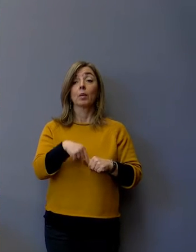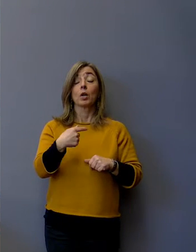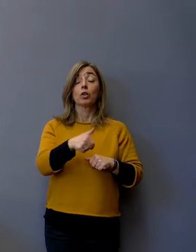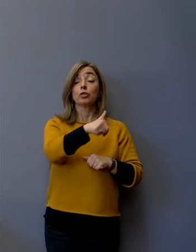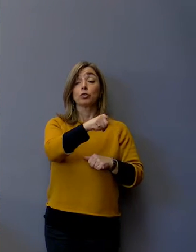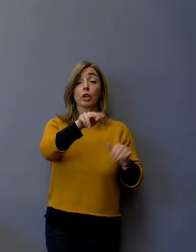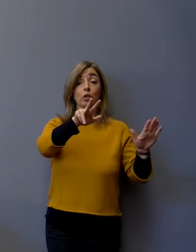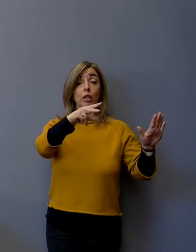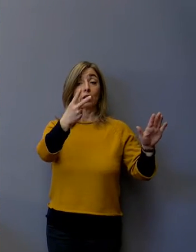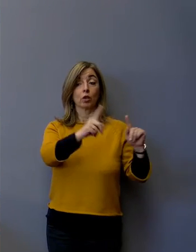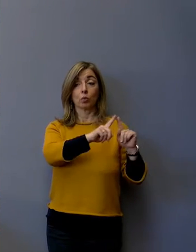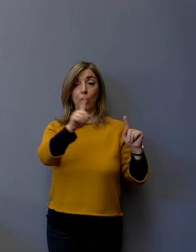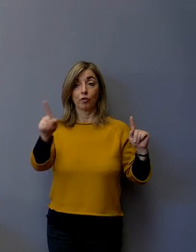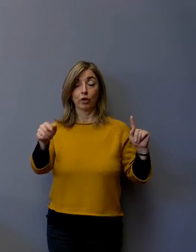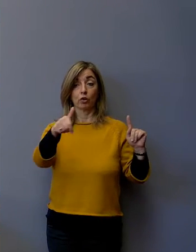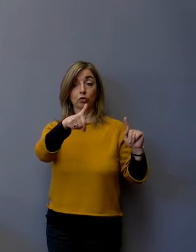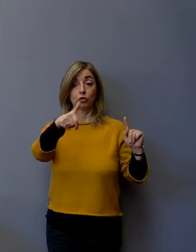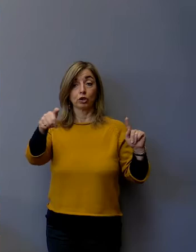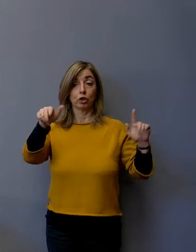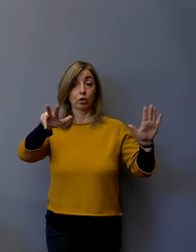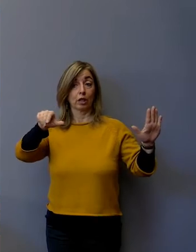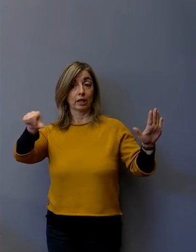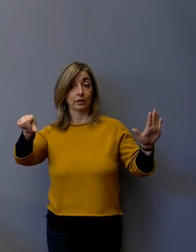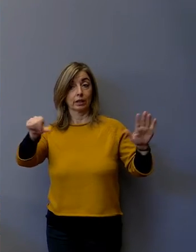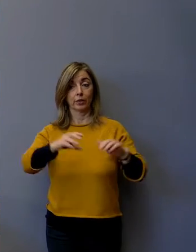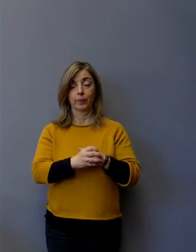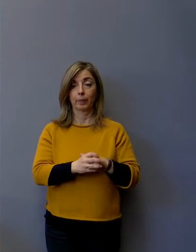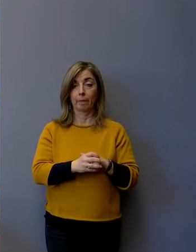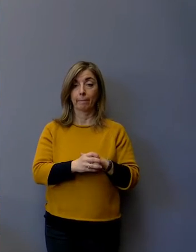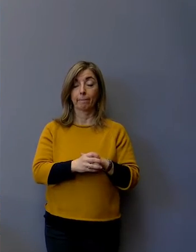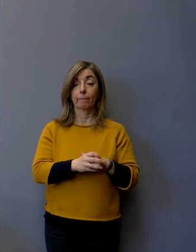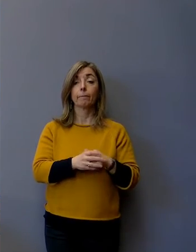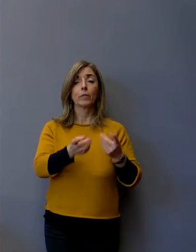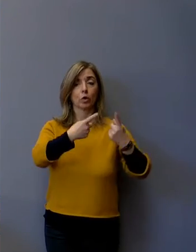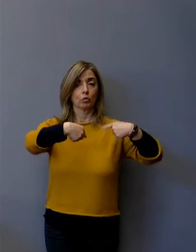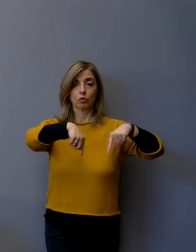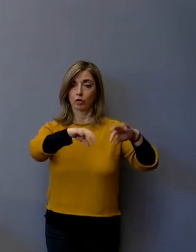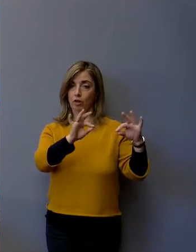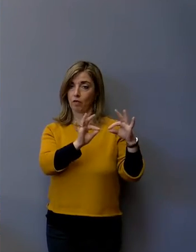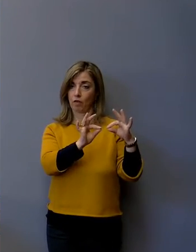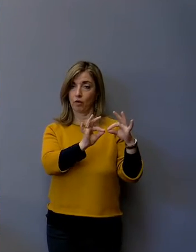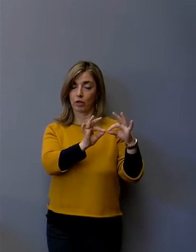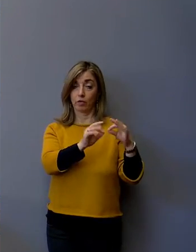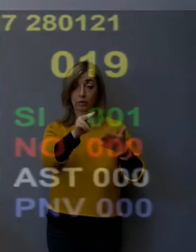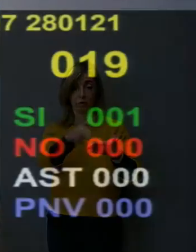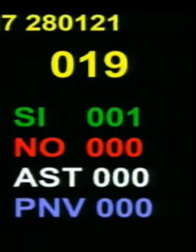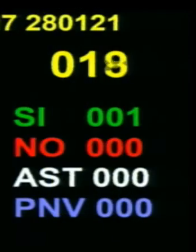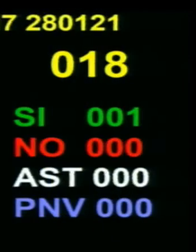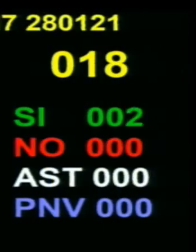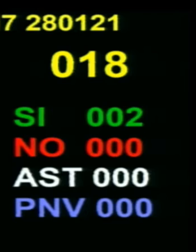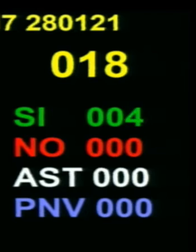a 186 parere favorevole della giunta si vota